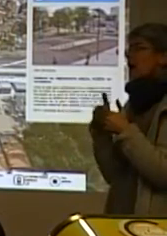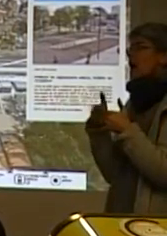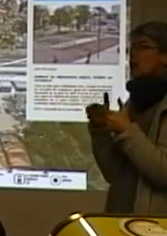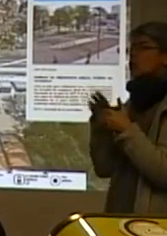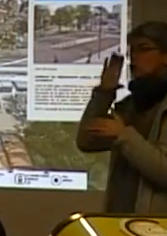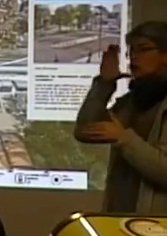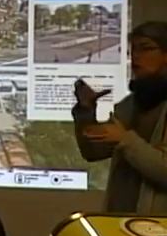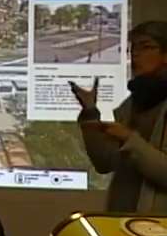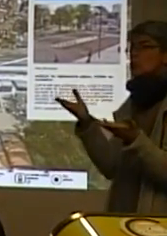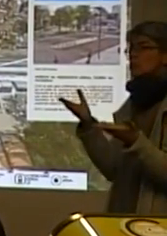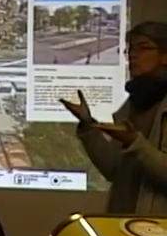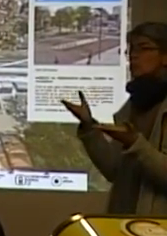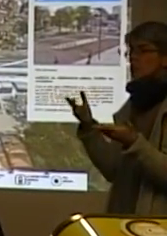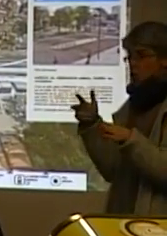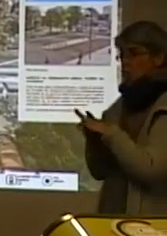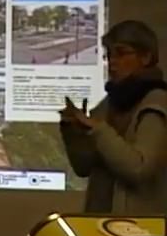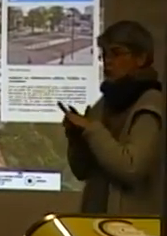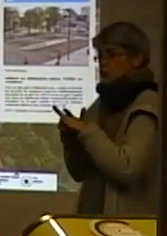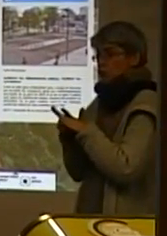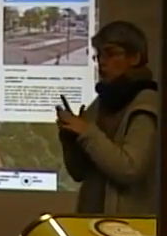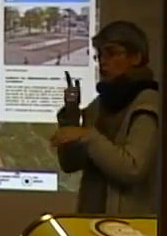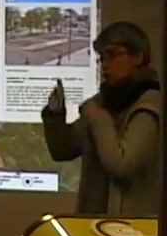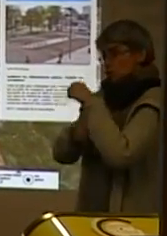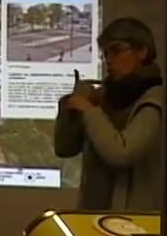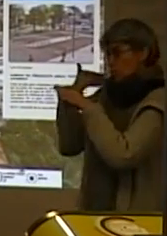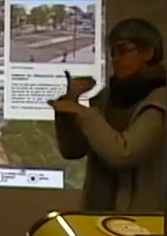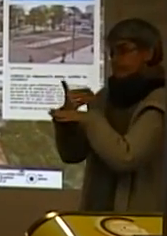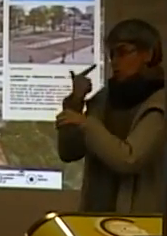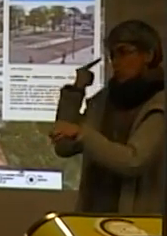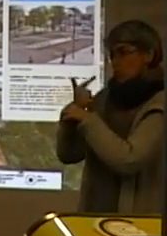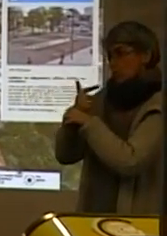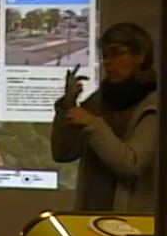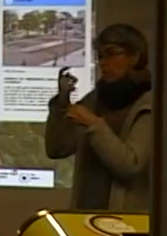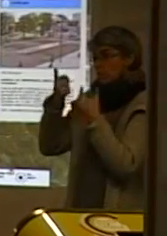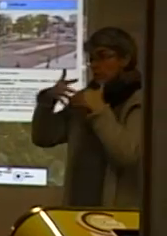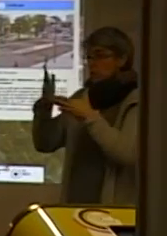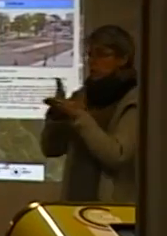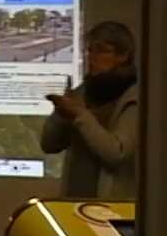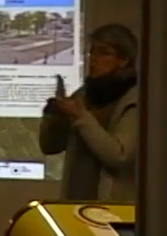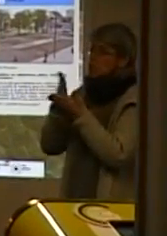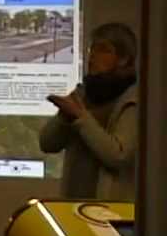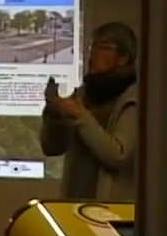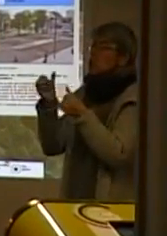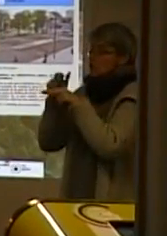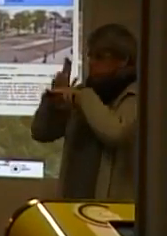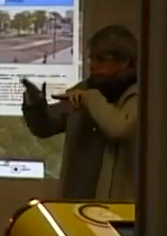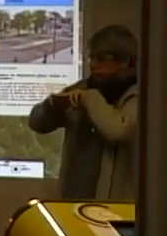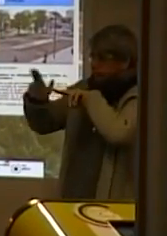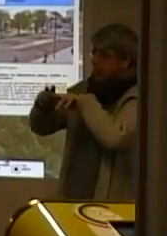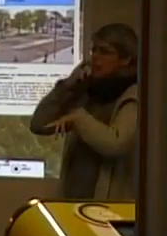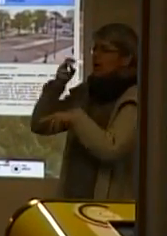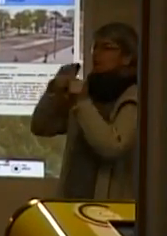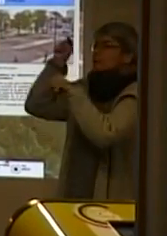Charles de Gaulle, hein, donc, est engagée déjà depuis 2 ans. Hein, elle se termine et le projet il est aussi de rénover la gare du